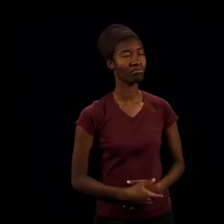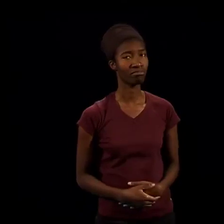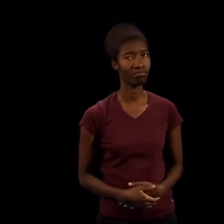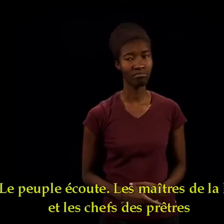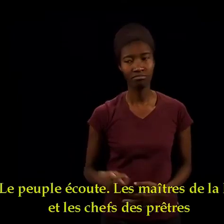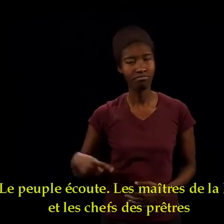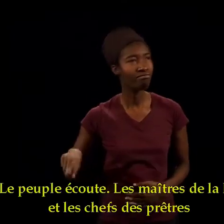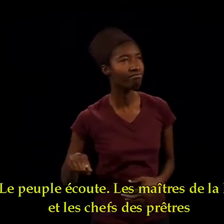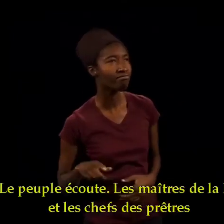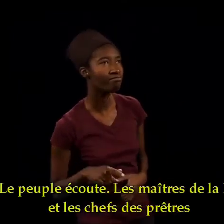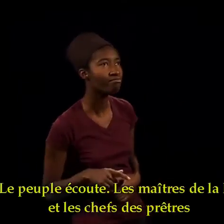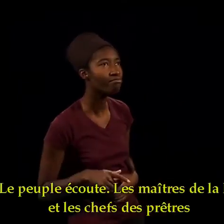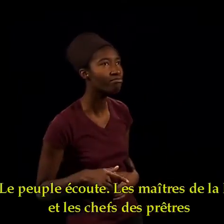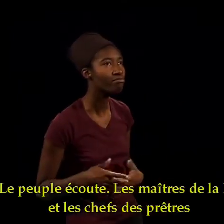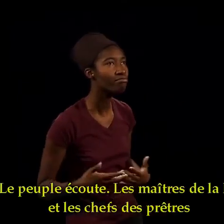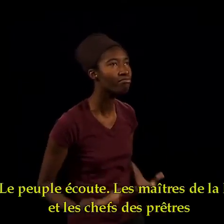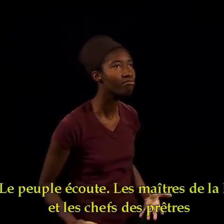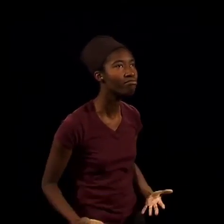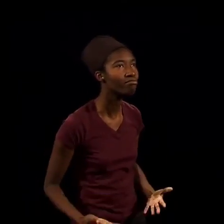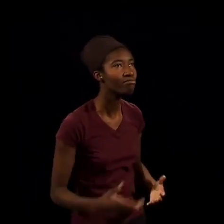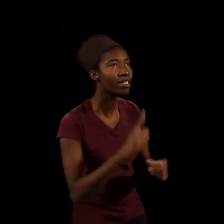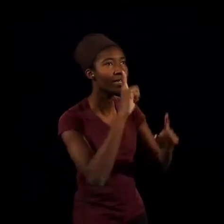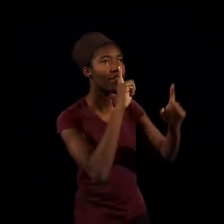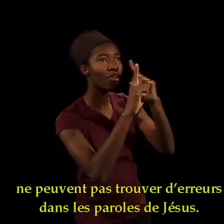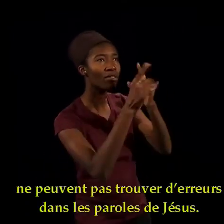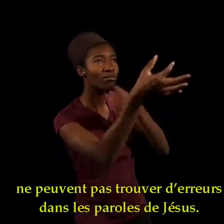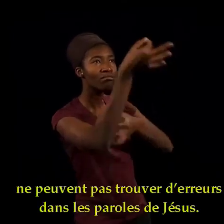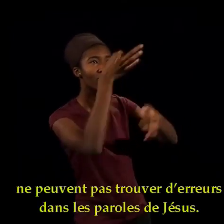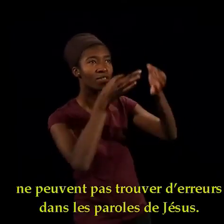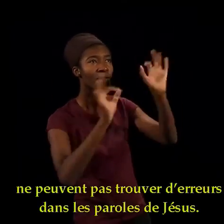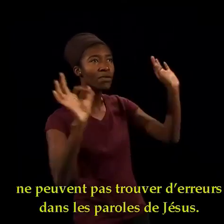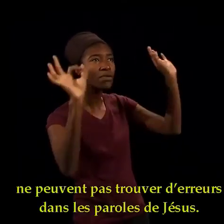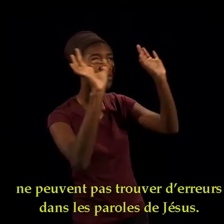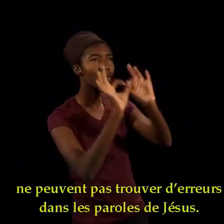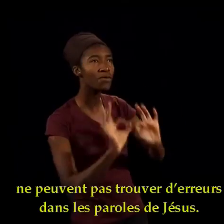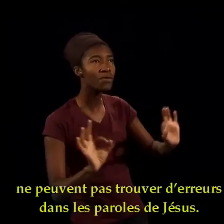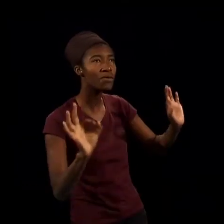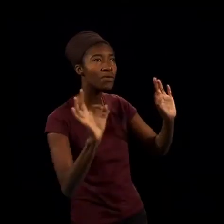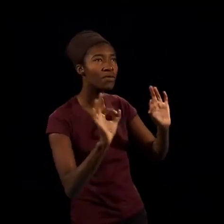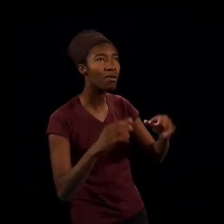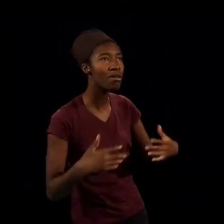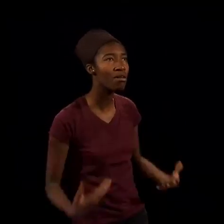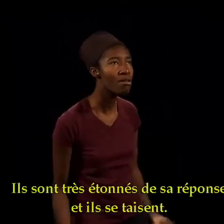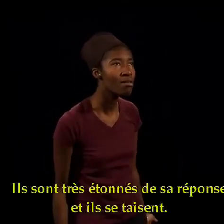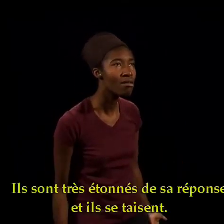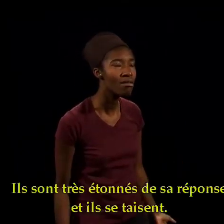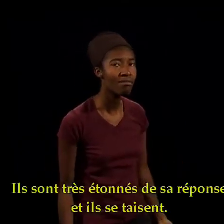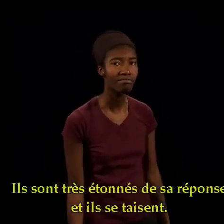Le peuple écoute. Les maîtres de la loi et les chefs des prêtres ne peuvent pas trouver d'erreur dans les paroles de Jésus. Ils sont très étonnés de